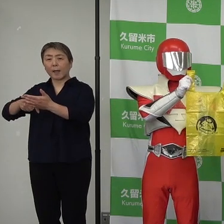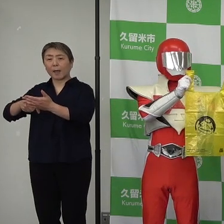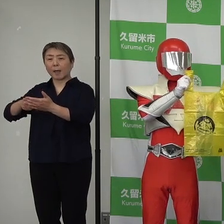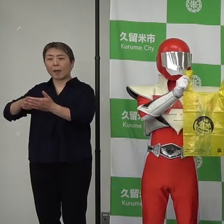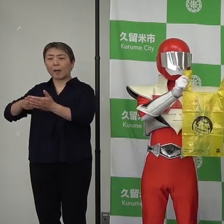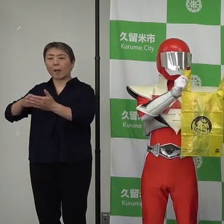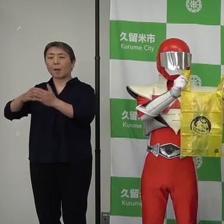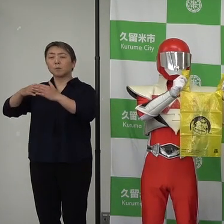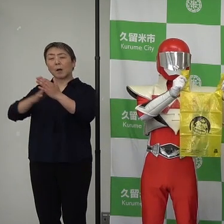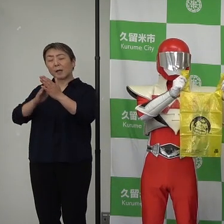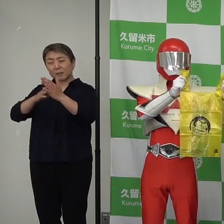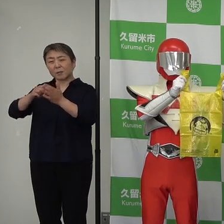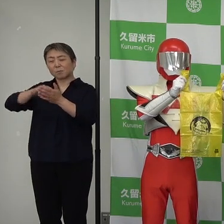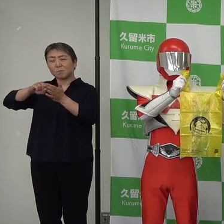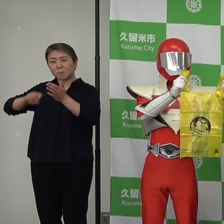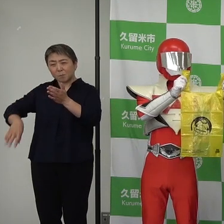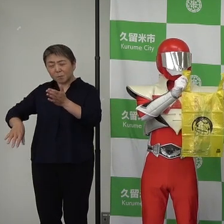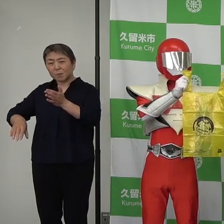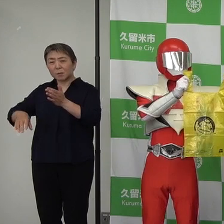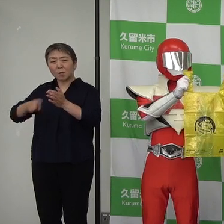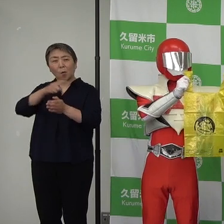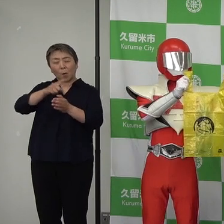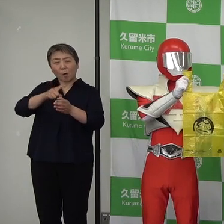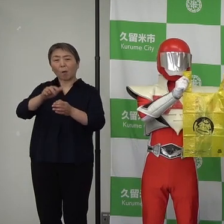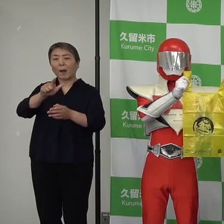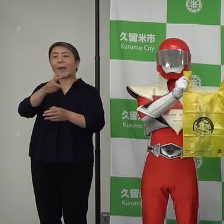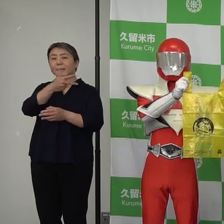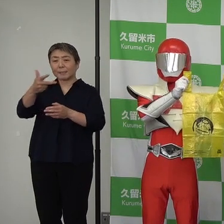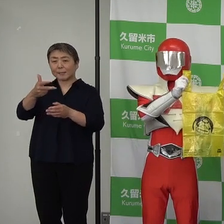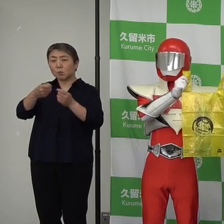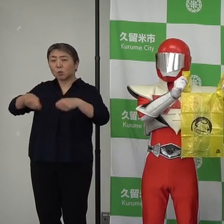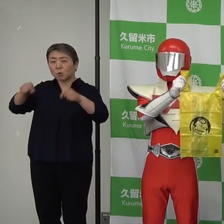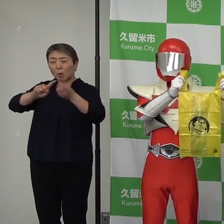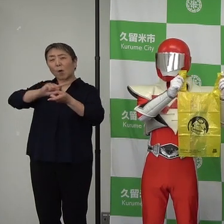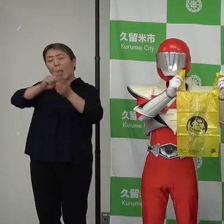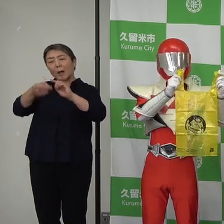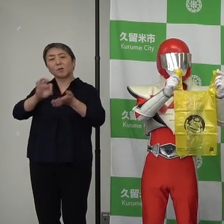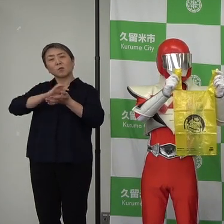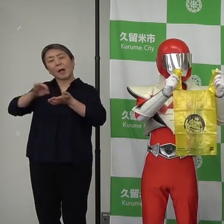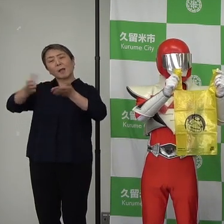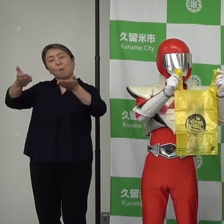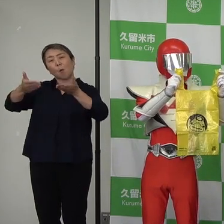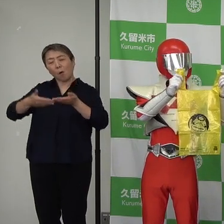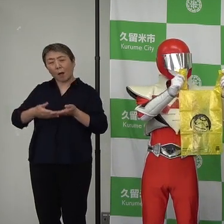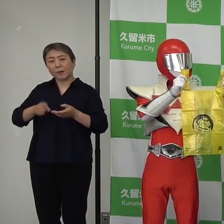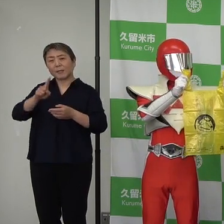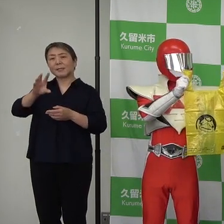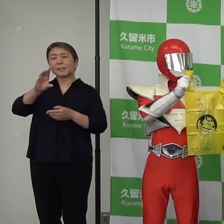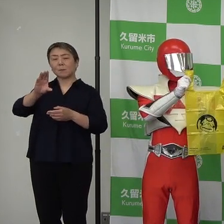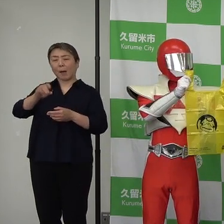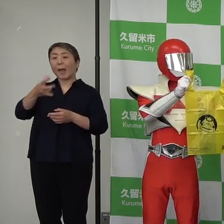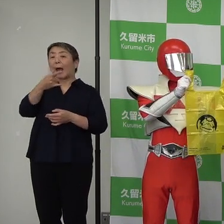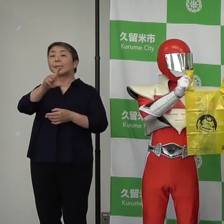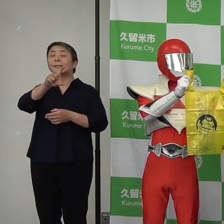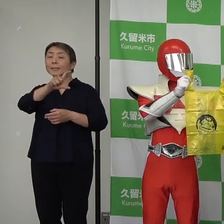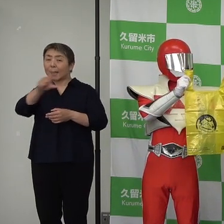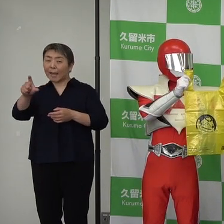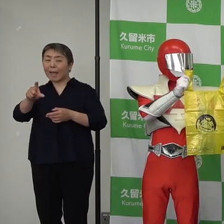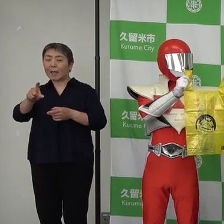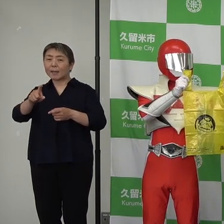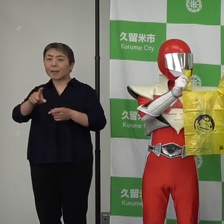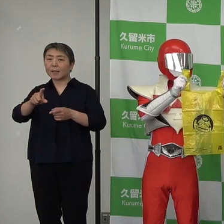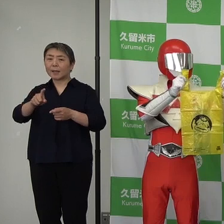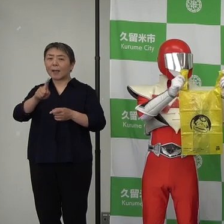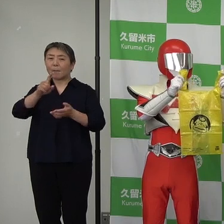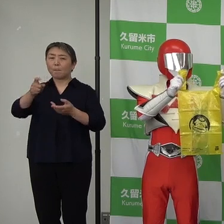の観点からレジ袋代わりに、これはレジ袋代わりにも使ってもらいますので、1枚8円でバラ売り